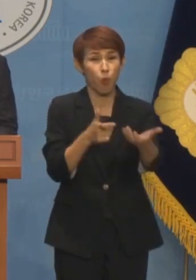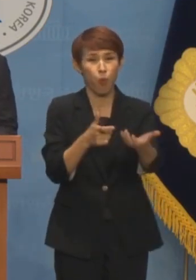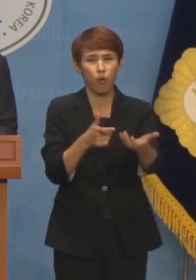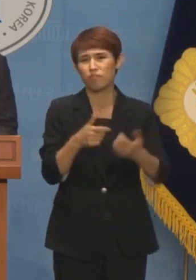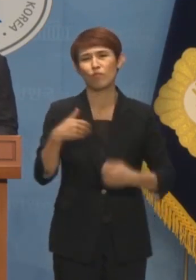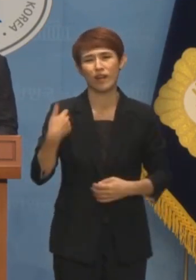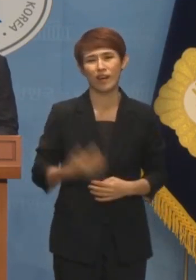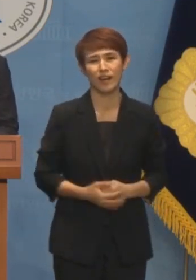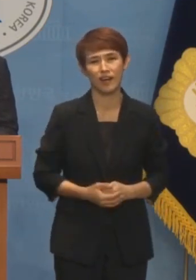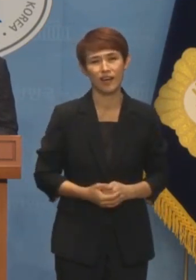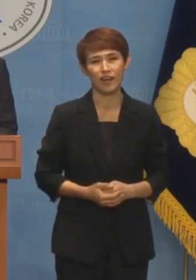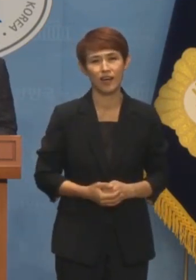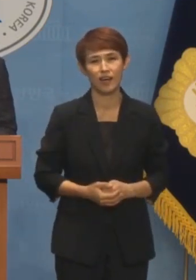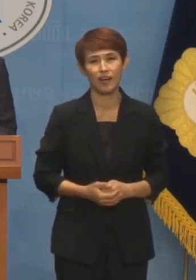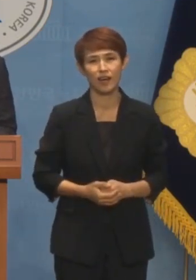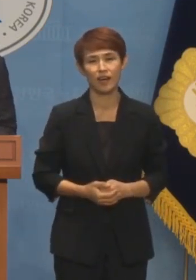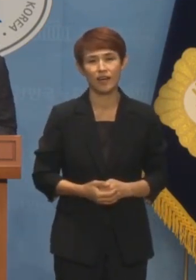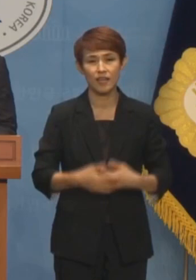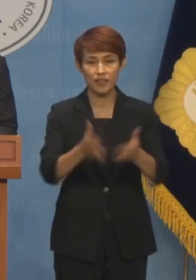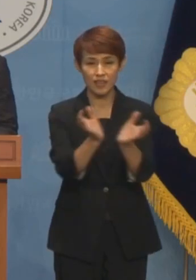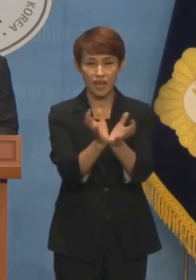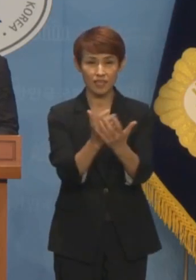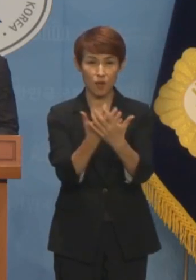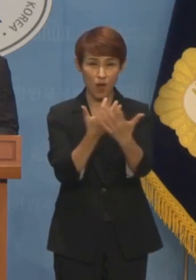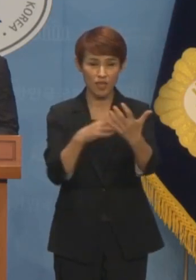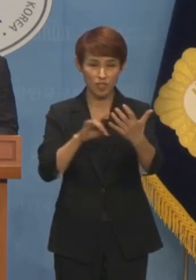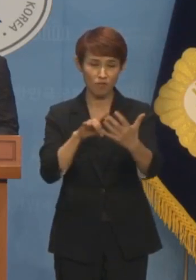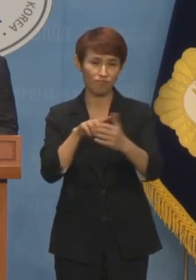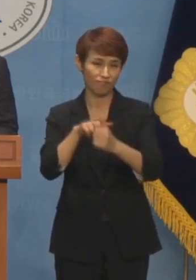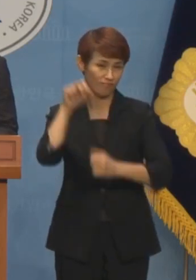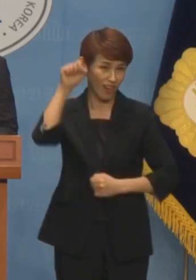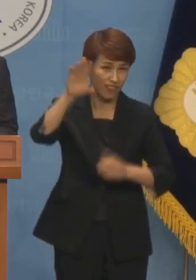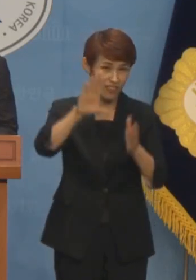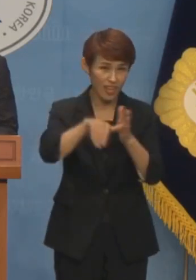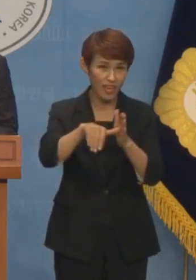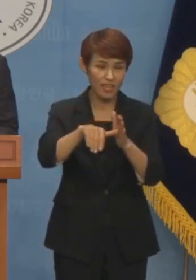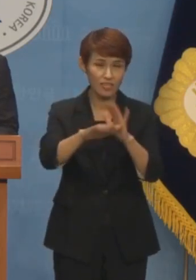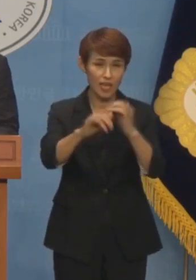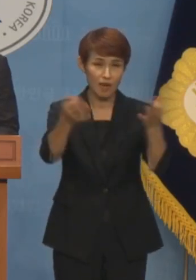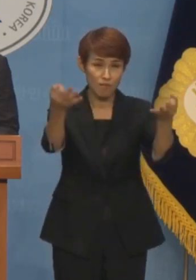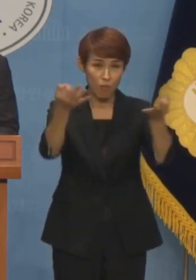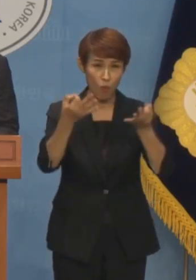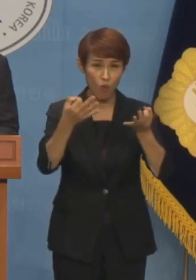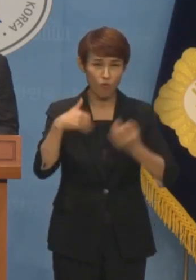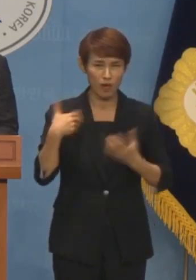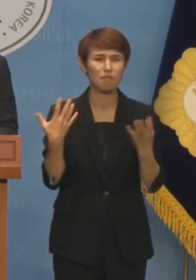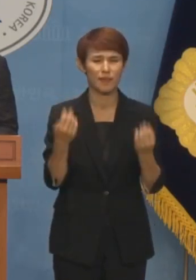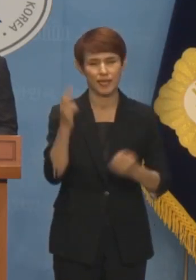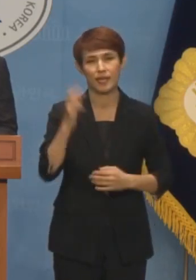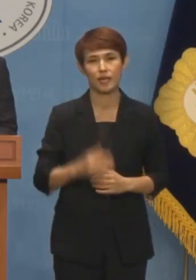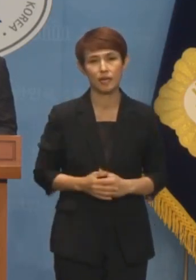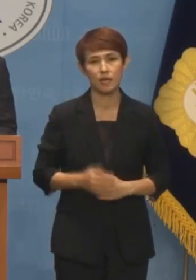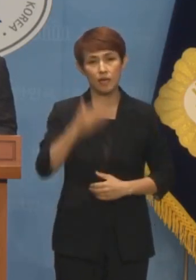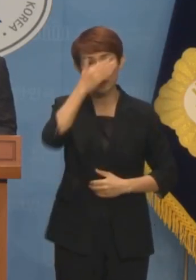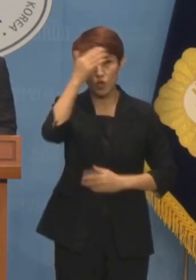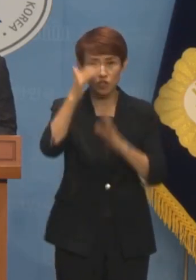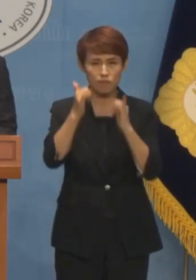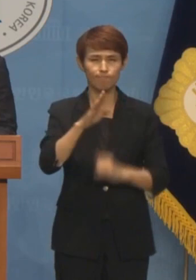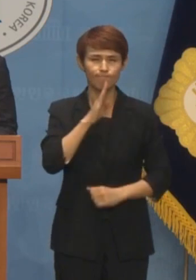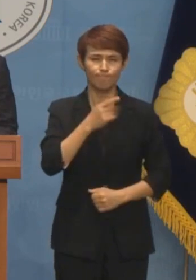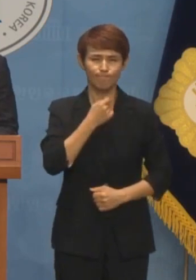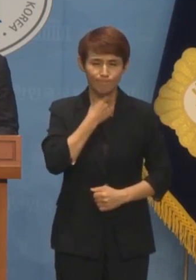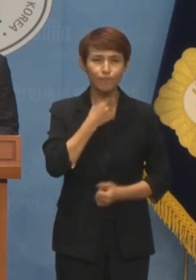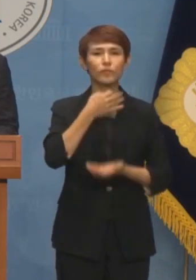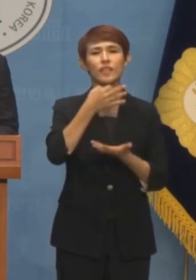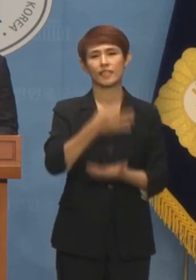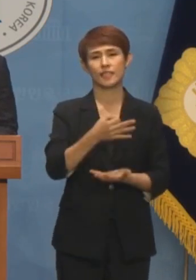모르고 처음 전당대회에 출마하면서 인지도도 많이 부족합니다. 하지만 청년들이 진짜 원하는